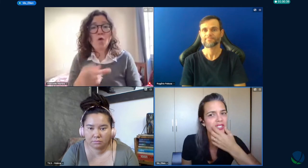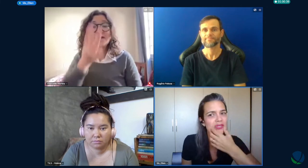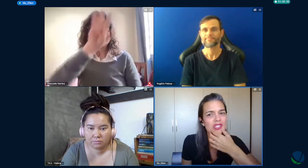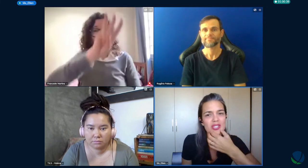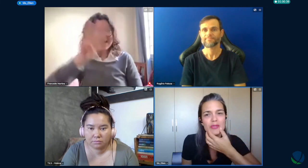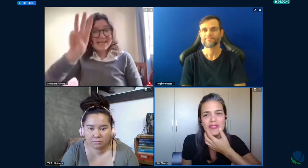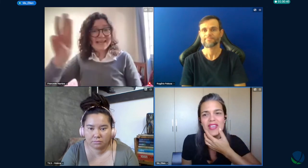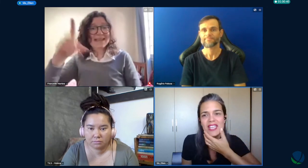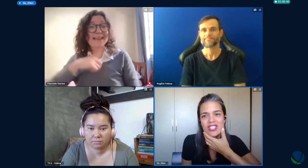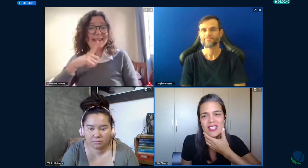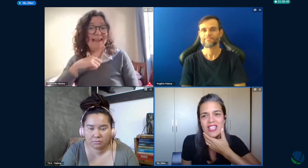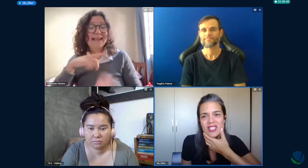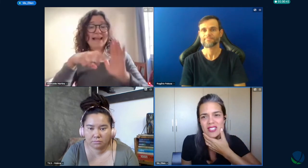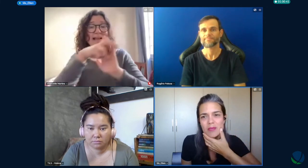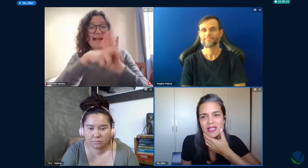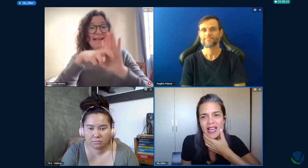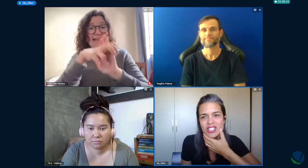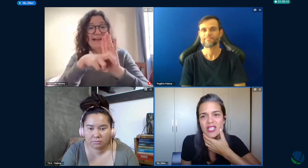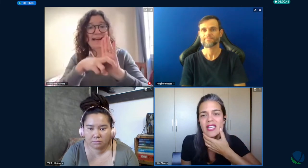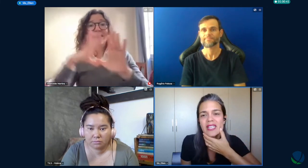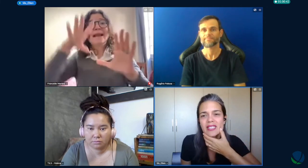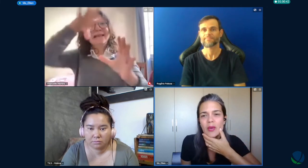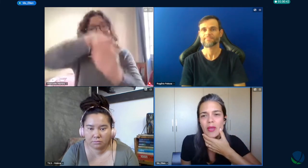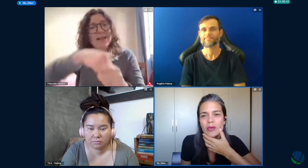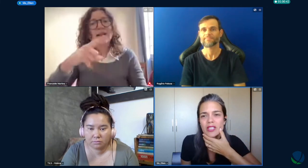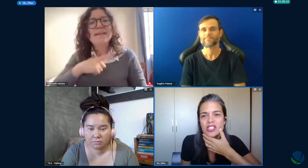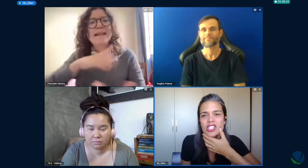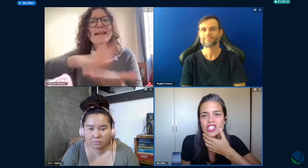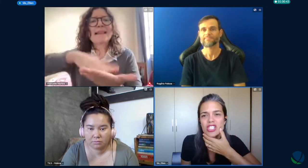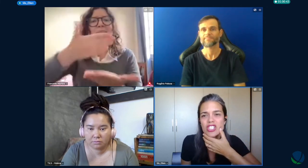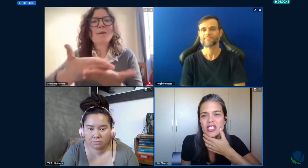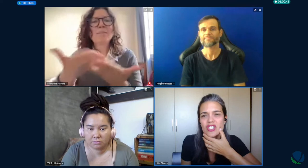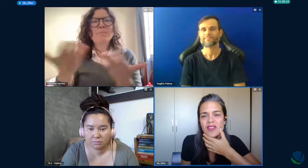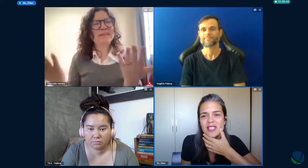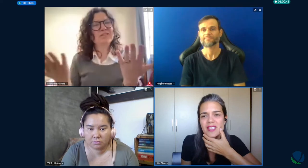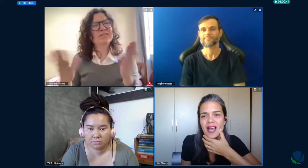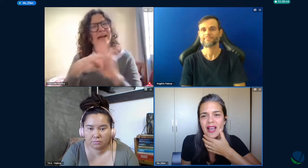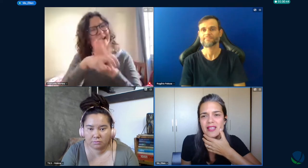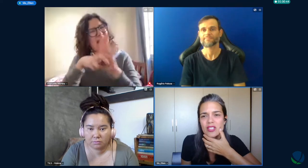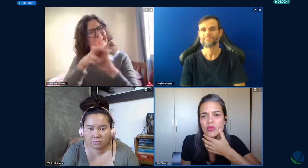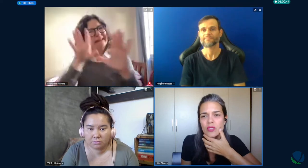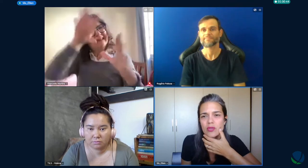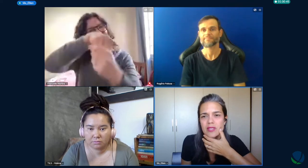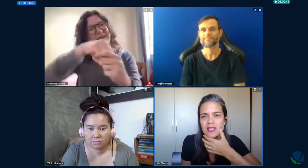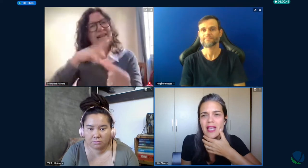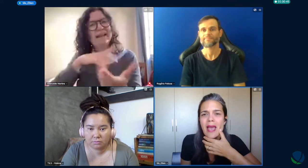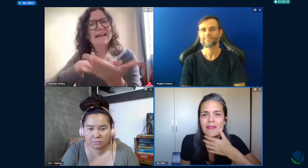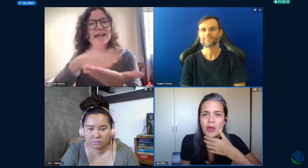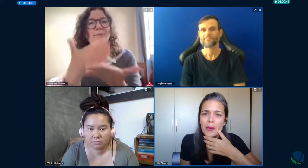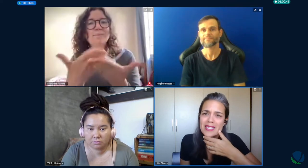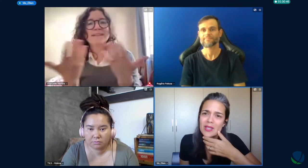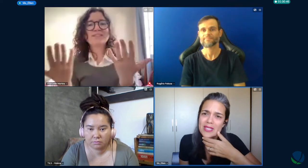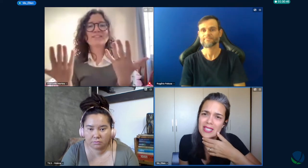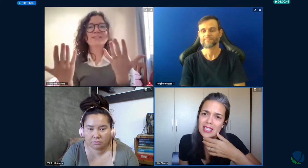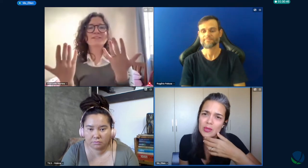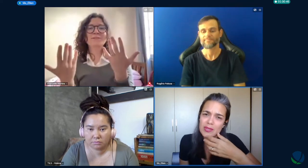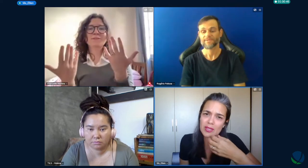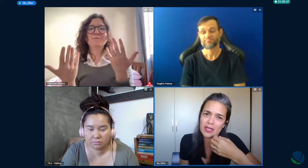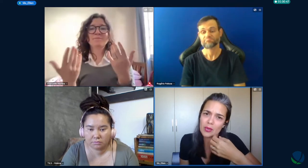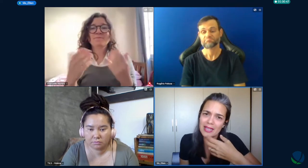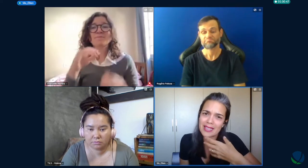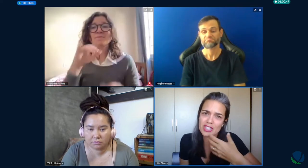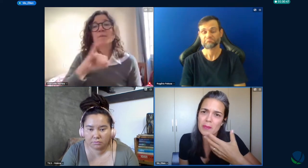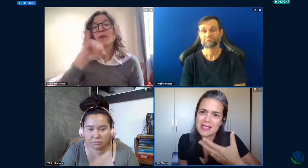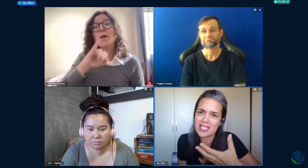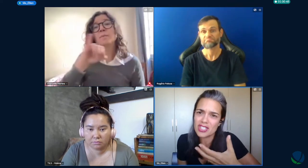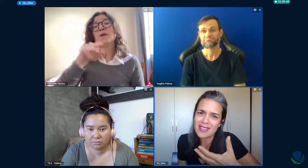São dois tipos diferentes, né, de acessibilidade. Então, é importante a gente diferenciar essas duas coisas. Ficou parecendo assim,